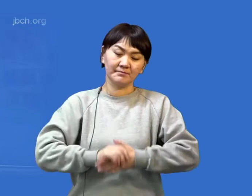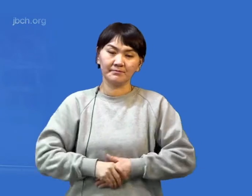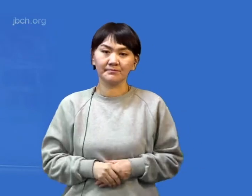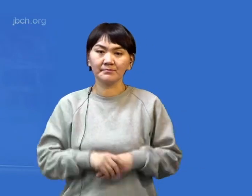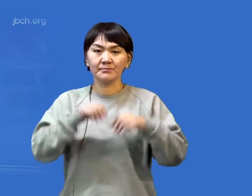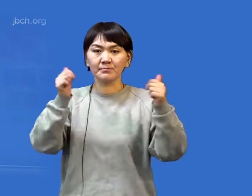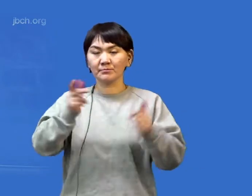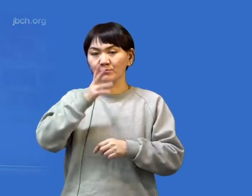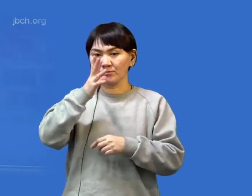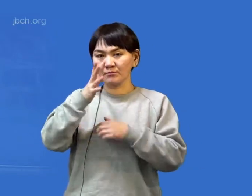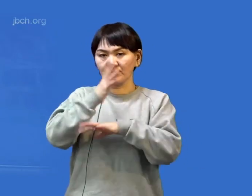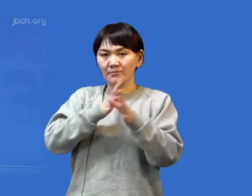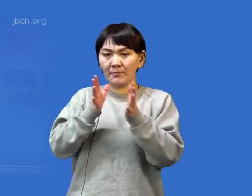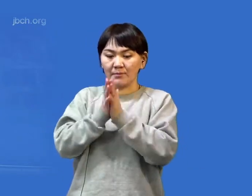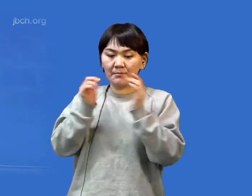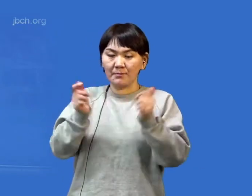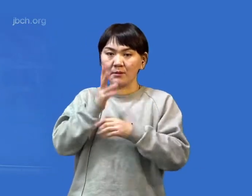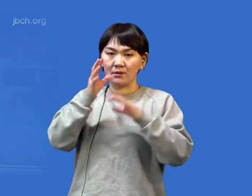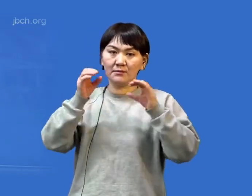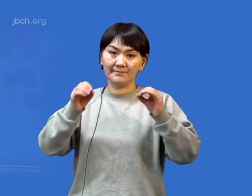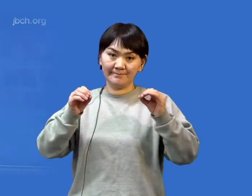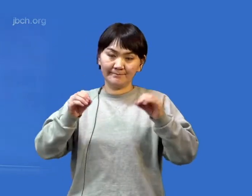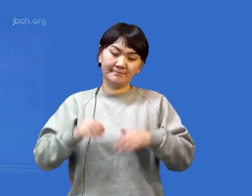Магтан дууны багаас магтан дууд болох болно.